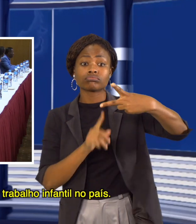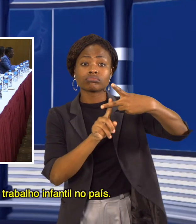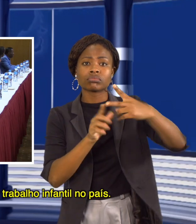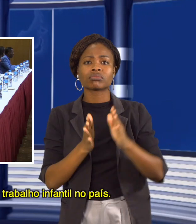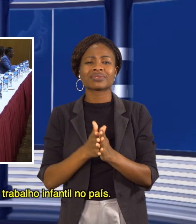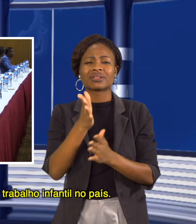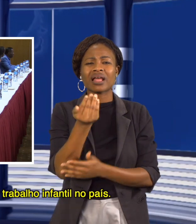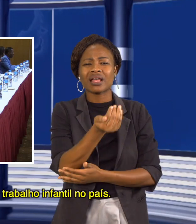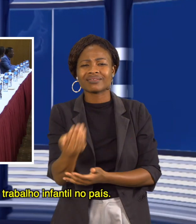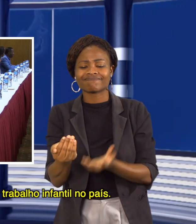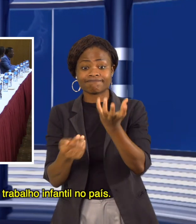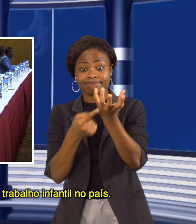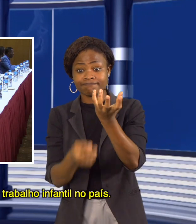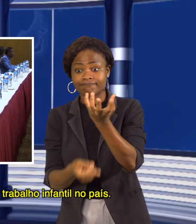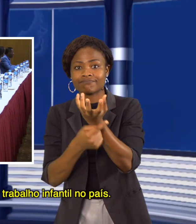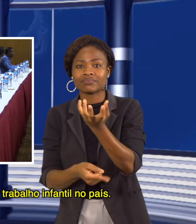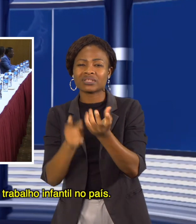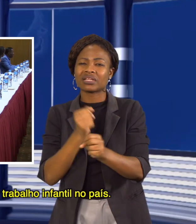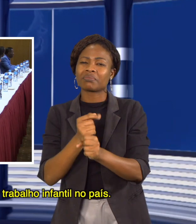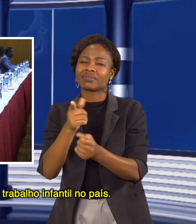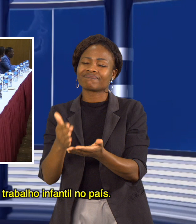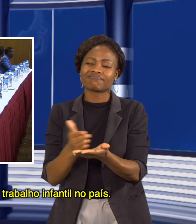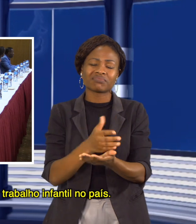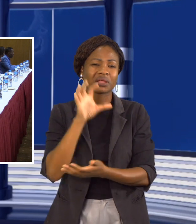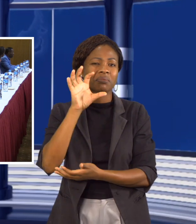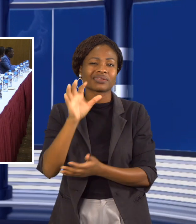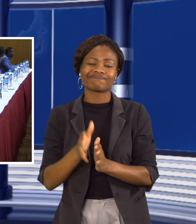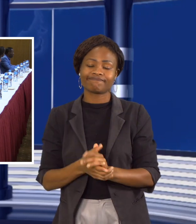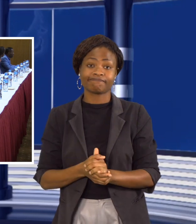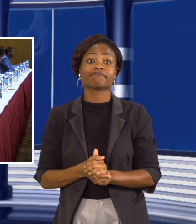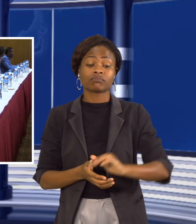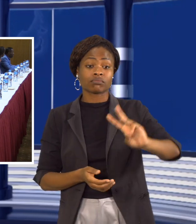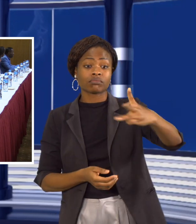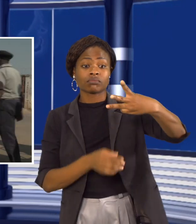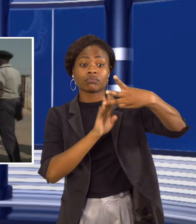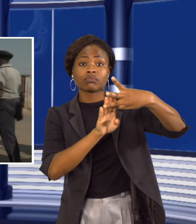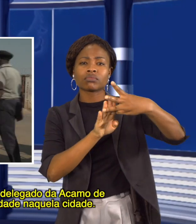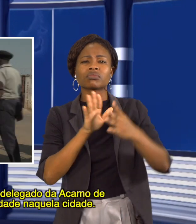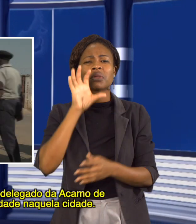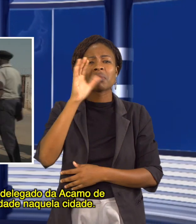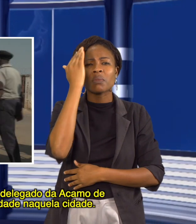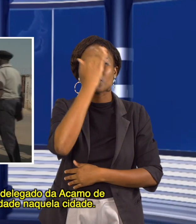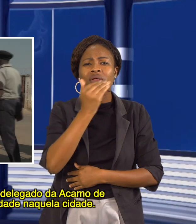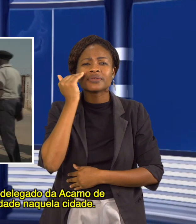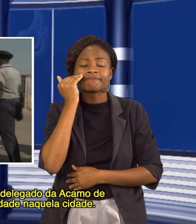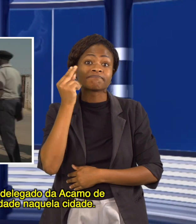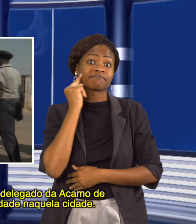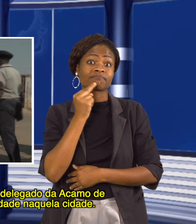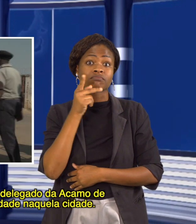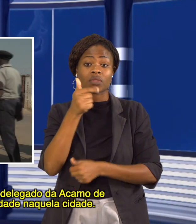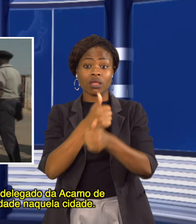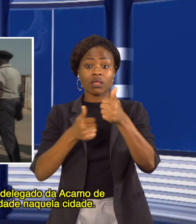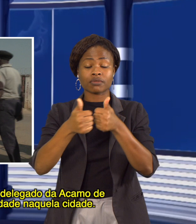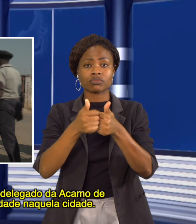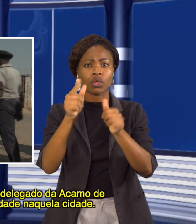Rede de Crianças quer eliminar o trabalho infantil no país. Em Chimoio, surdos